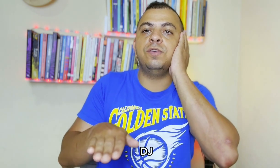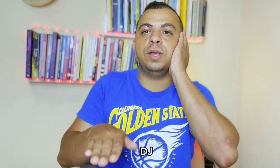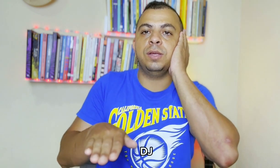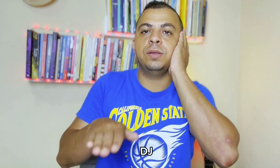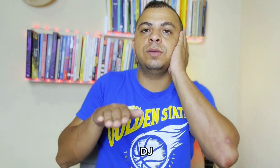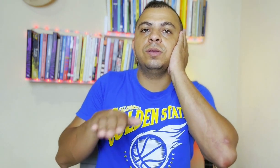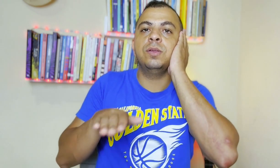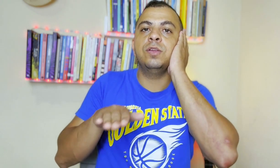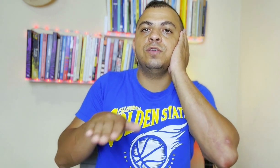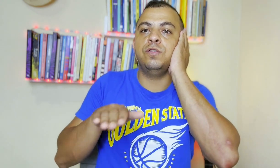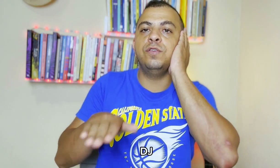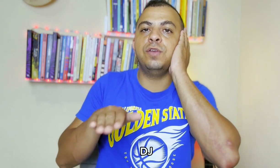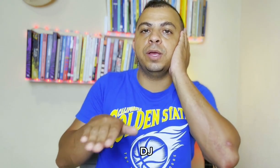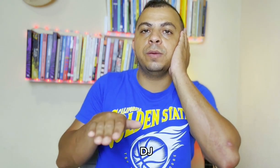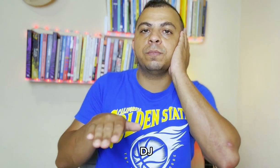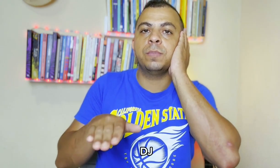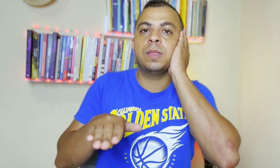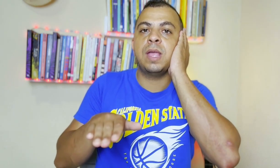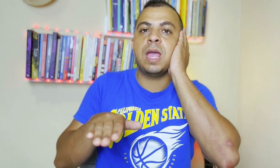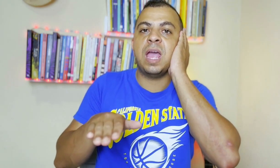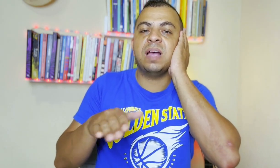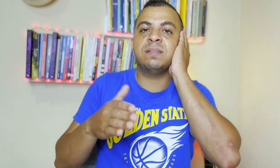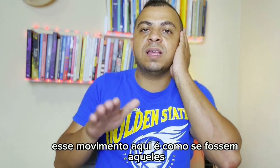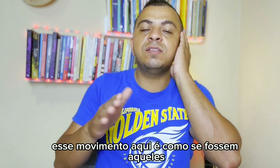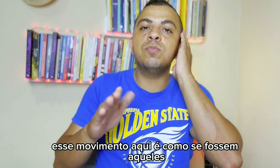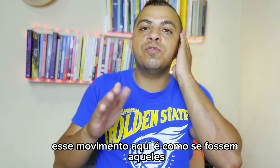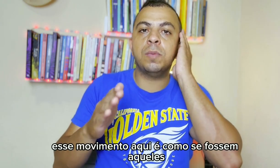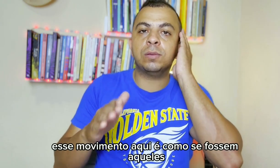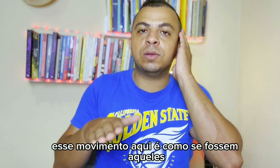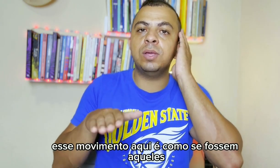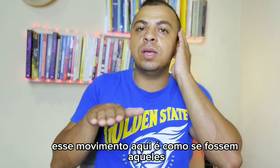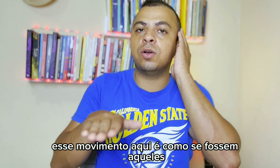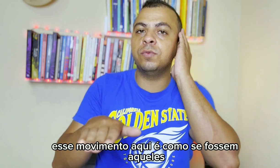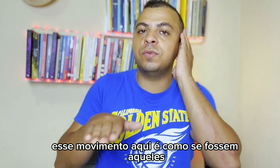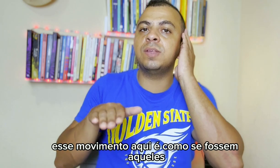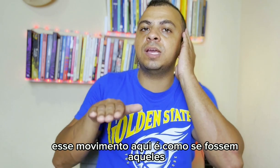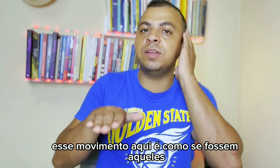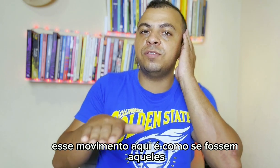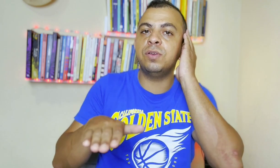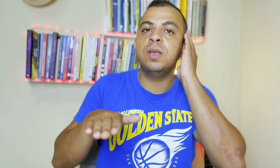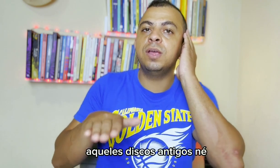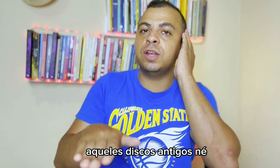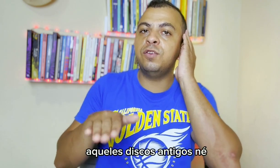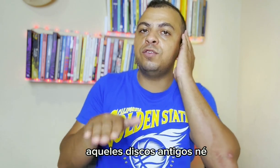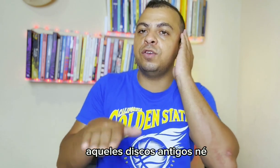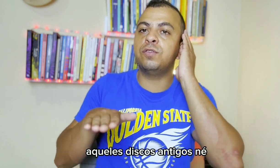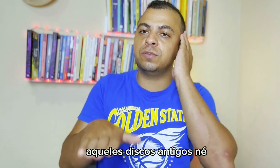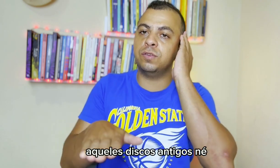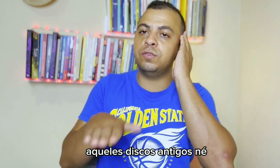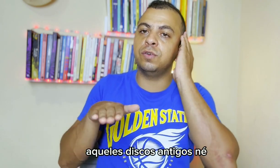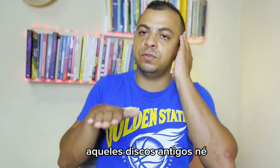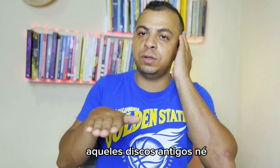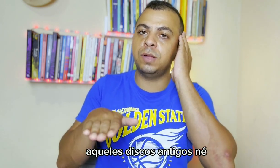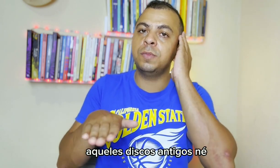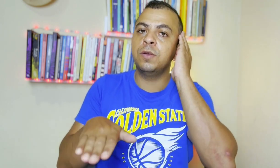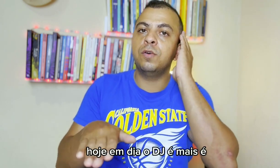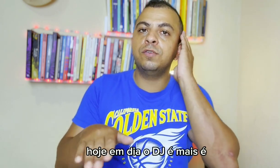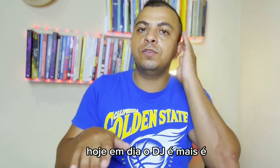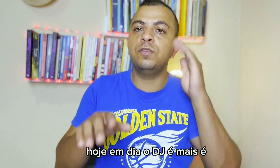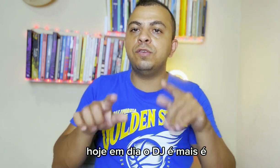DJ, DJ. Esse movimento aqui é como se fossem aqueles discos antigos, né? Hoje em dia o